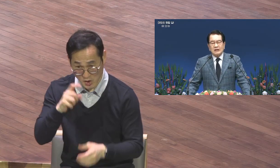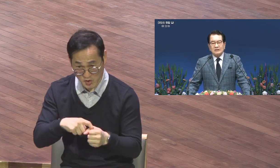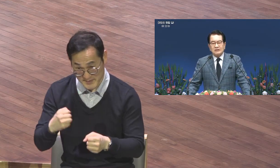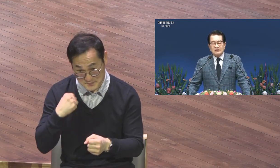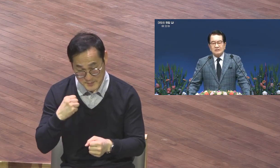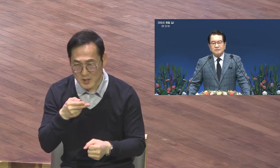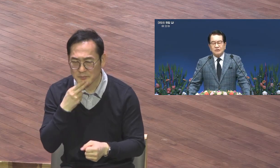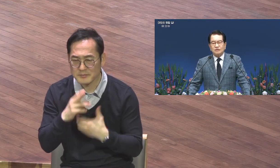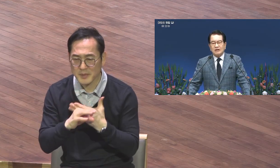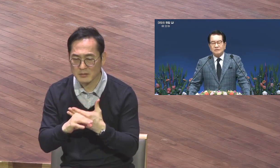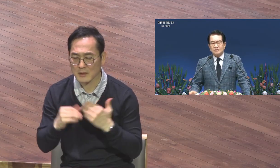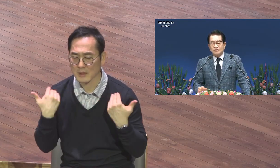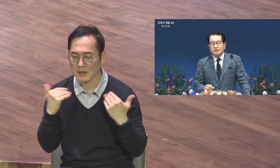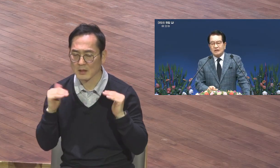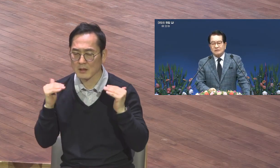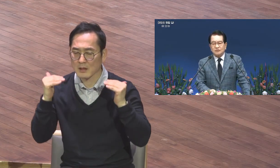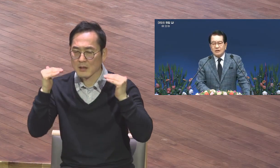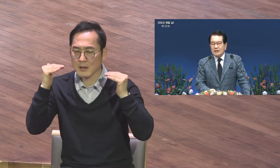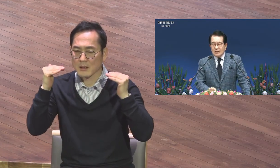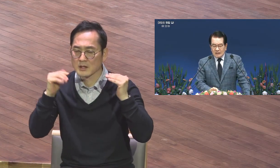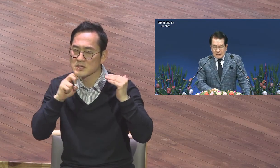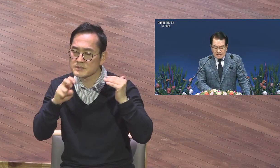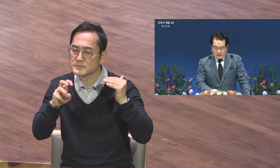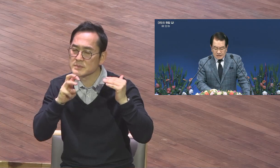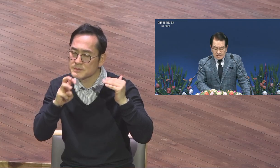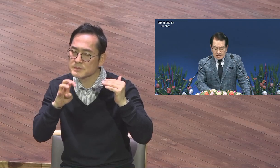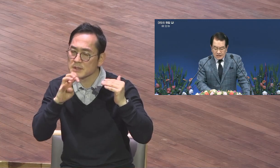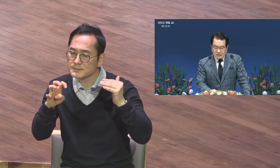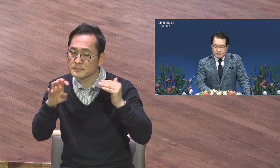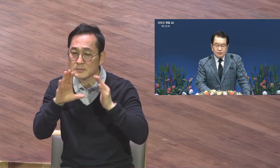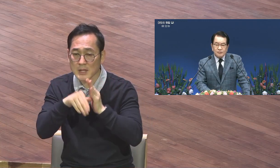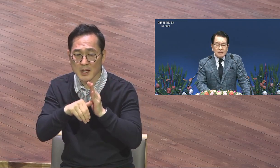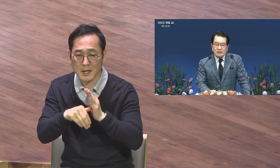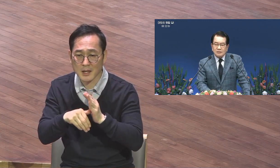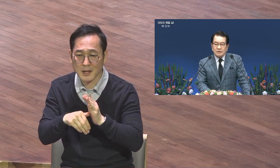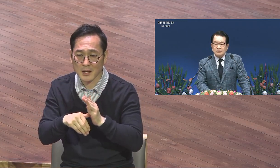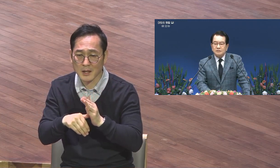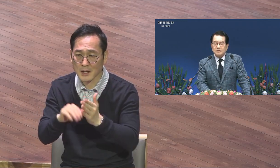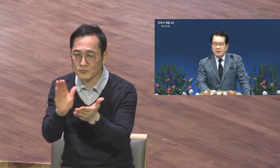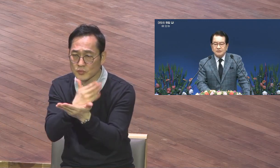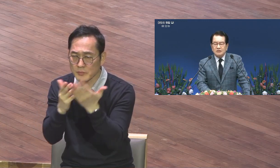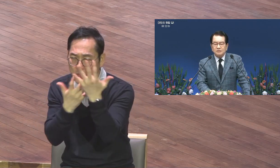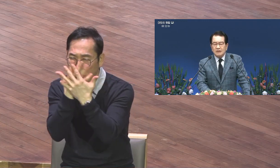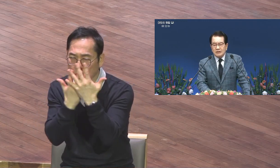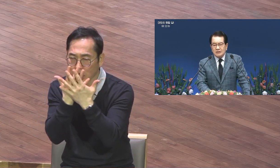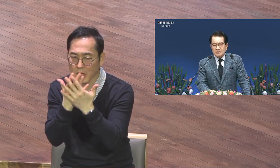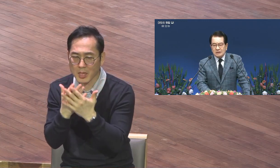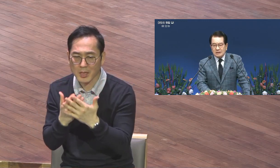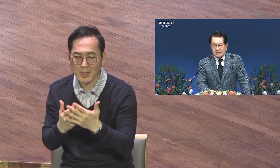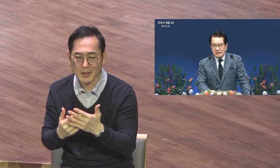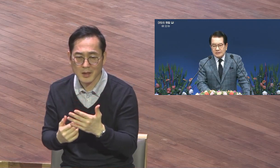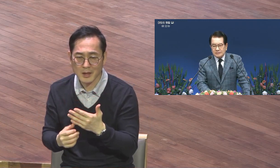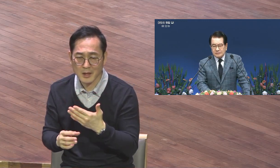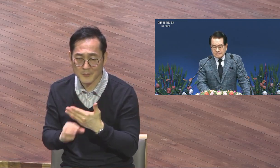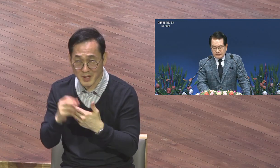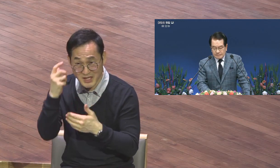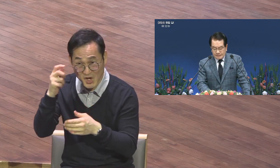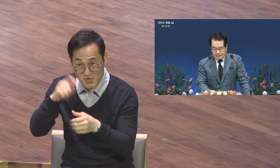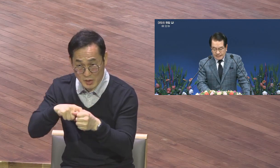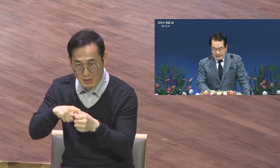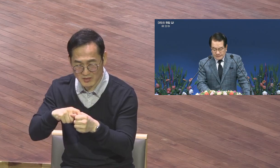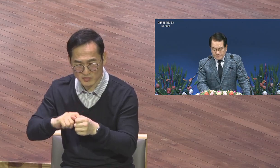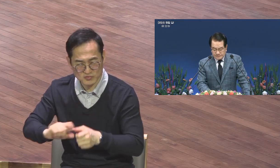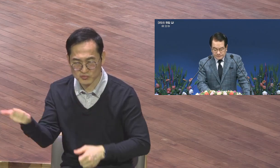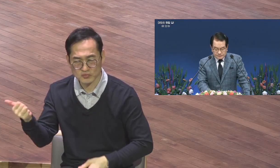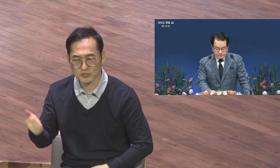애들이 자라나서 20년 후, 30년 후, 40년 후, 그때는 분별력이 없어집니다. 영적이란 말.